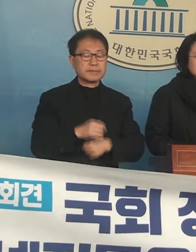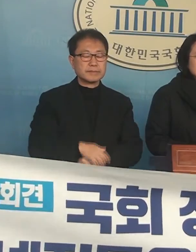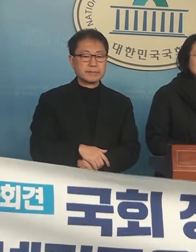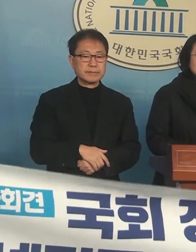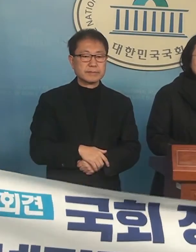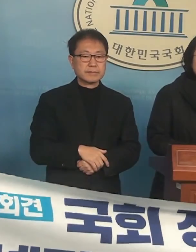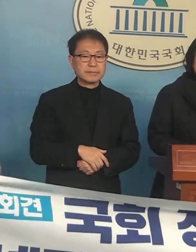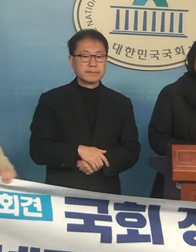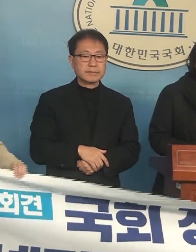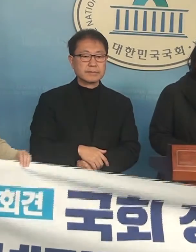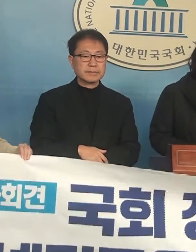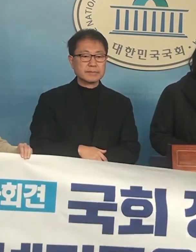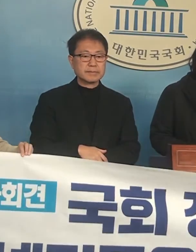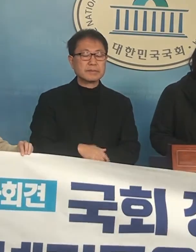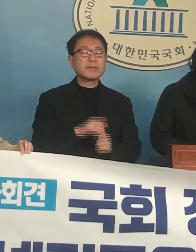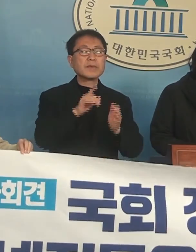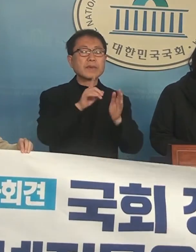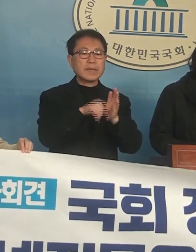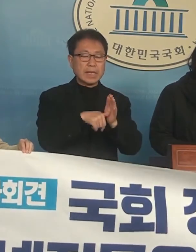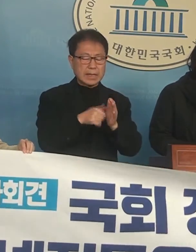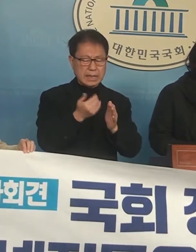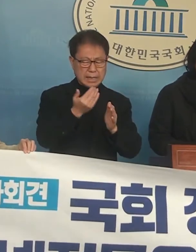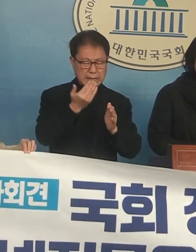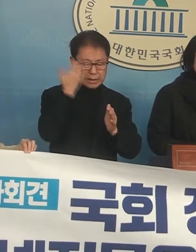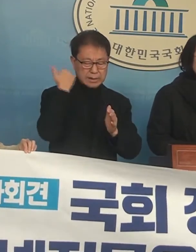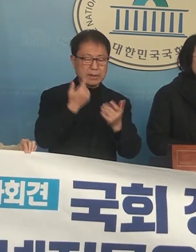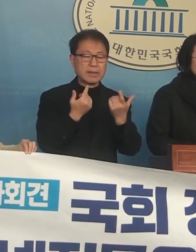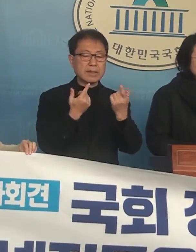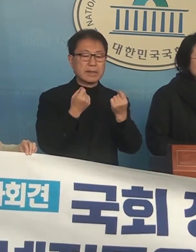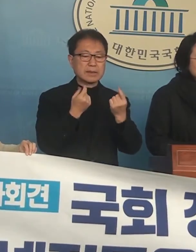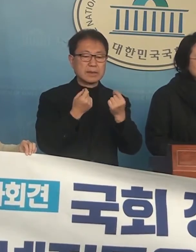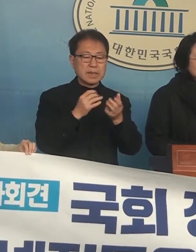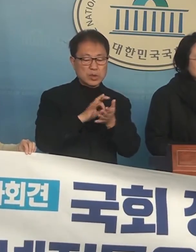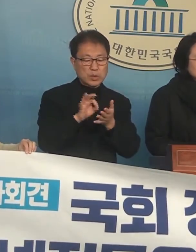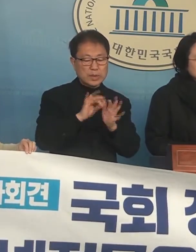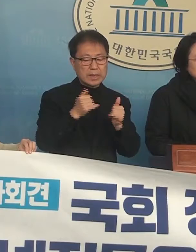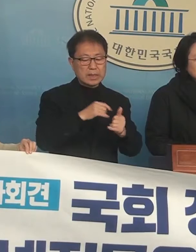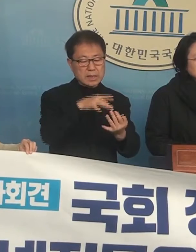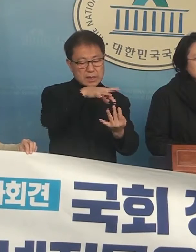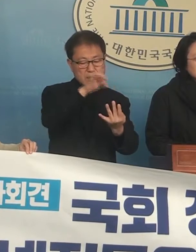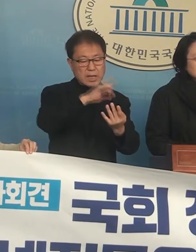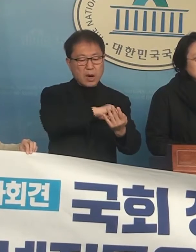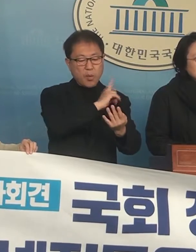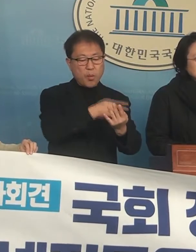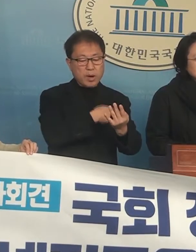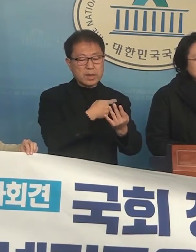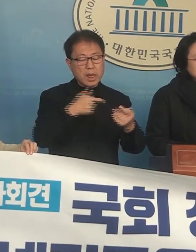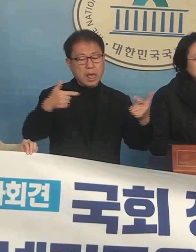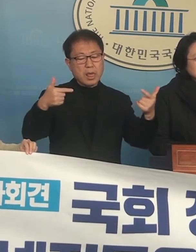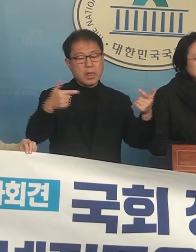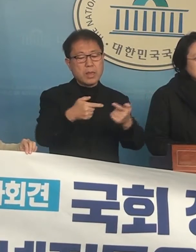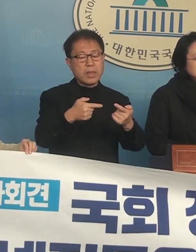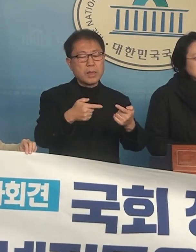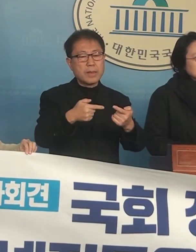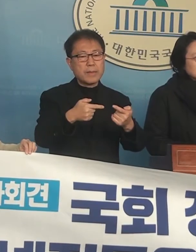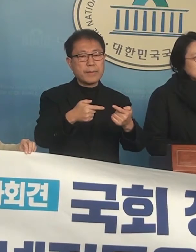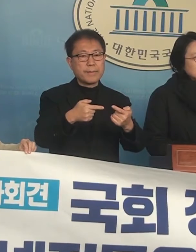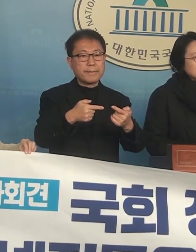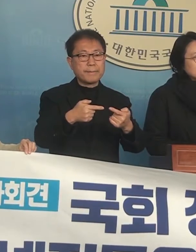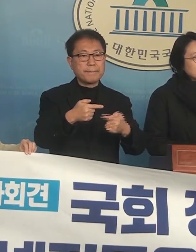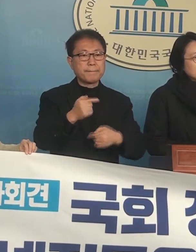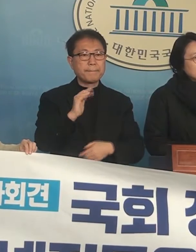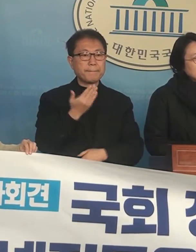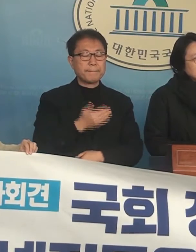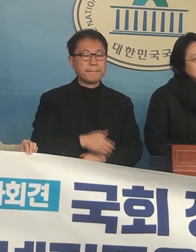것이고요. 그렇게 된다면은 그때와 동일하게 소비자의 선택권이 현저하게 저하되는 그런 일이 발생할